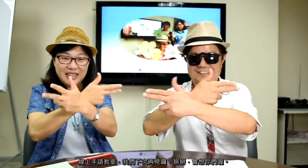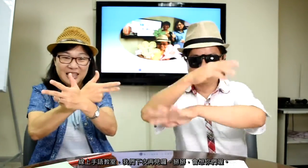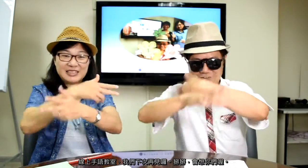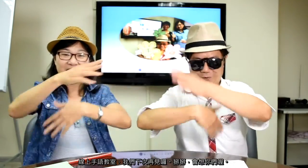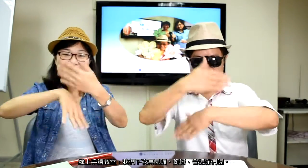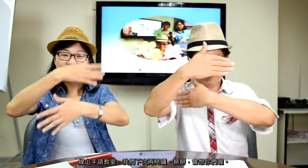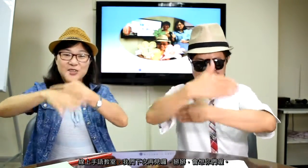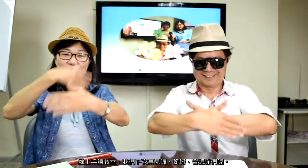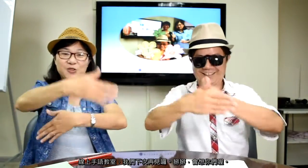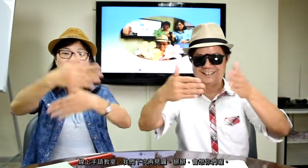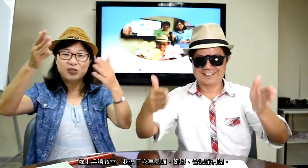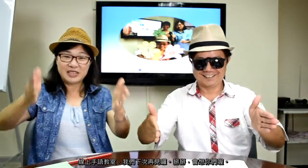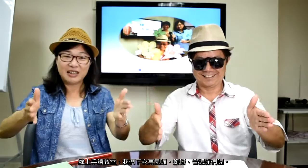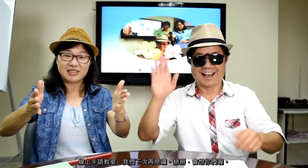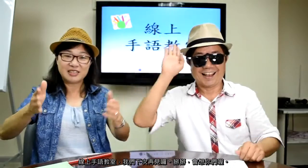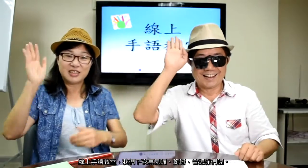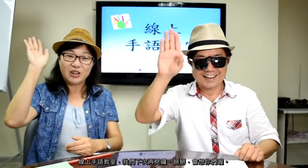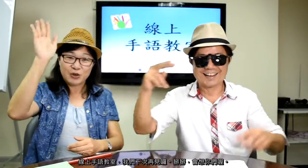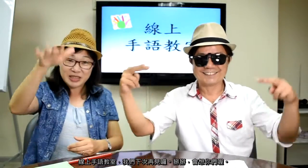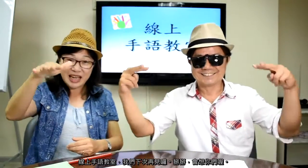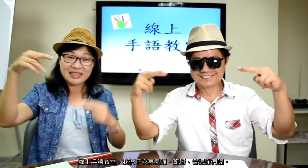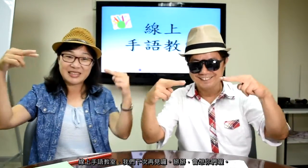线上手语教室，我们下次